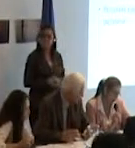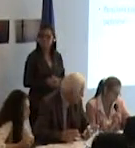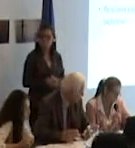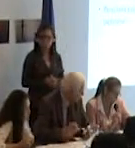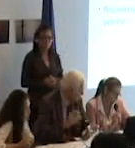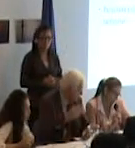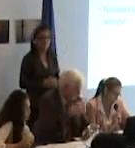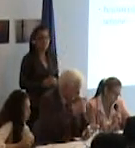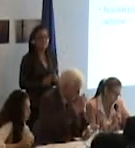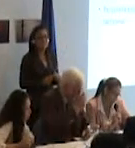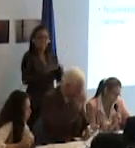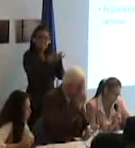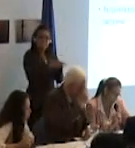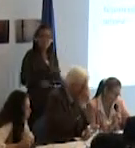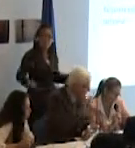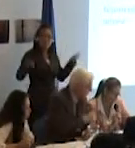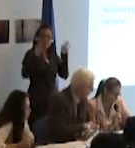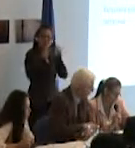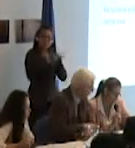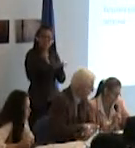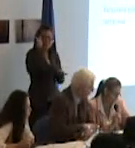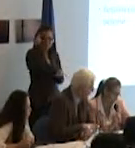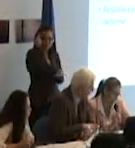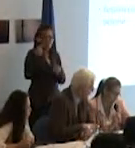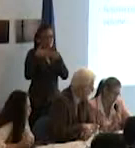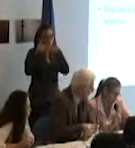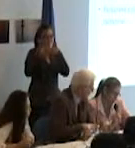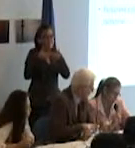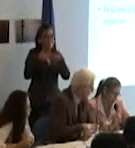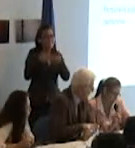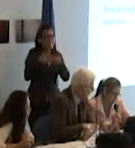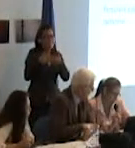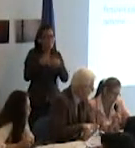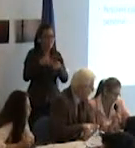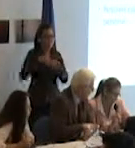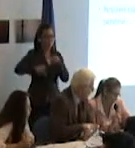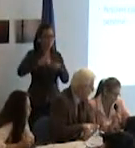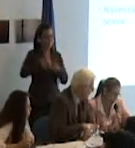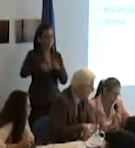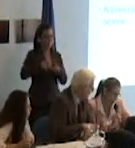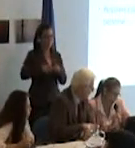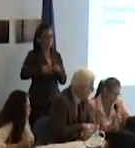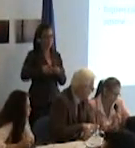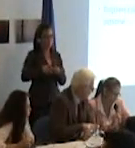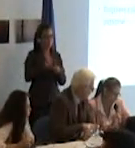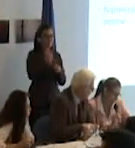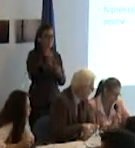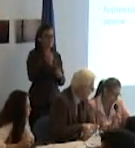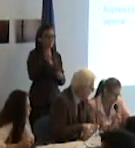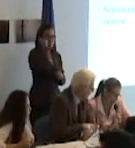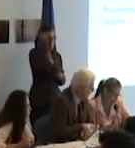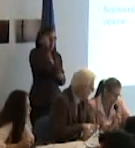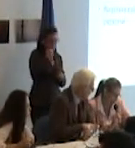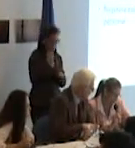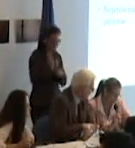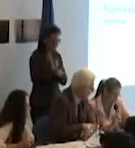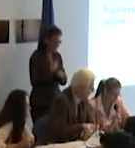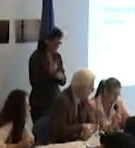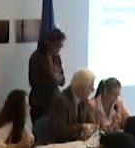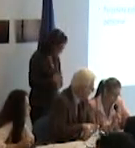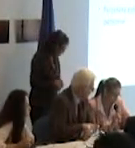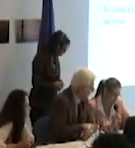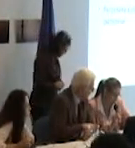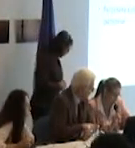¿Qué tan importantes considera que son las barreras aptitudinales de los maestros de secundaria más allá de la falta de